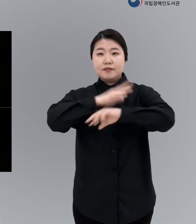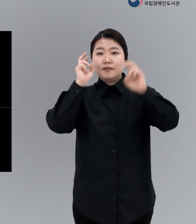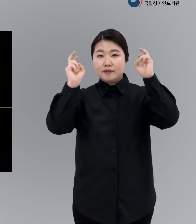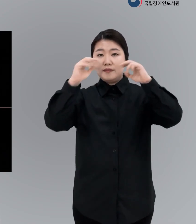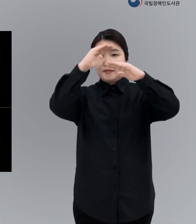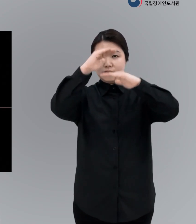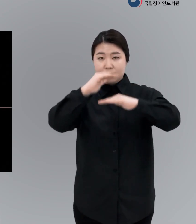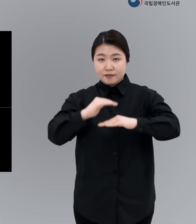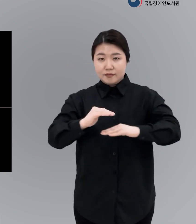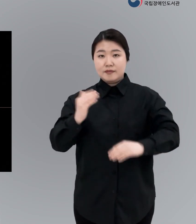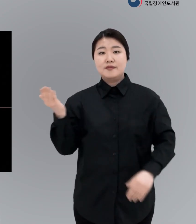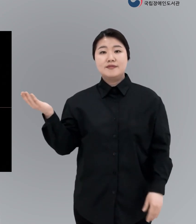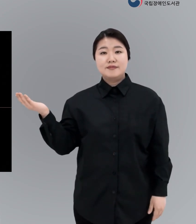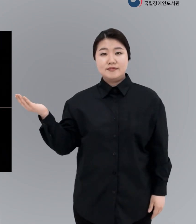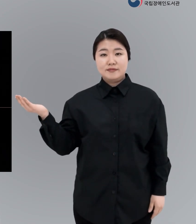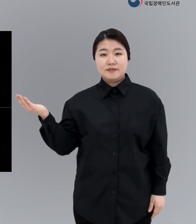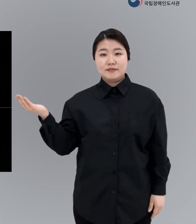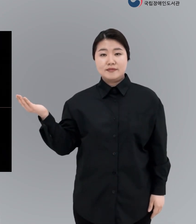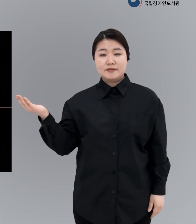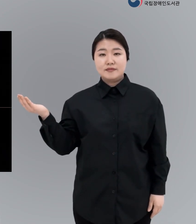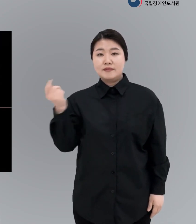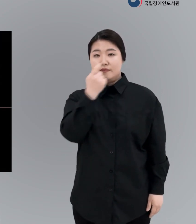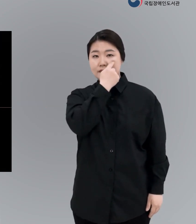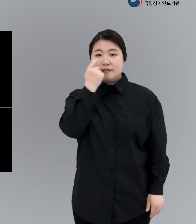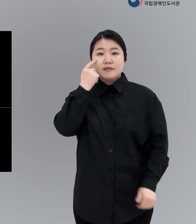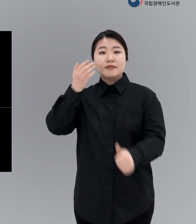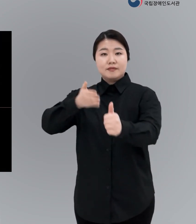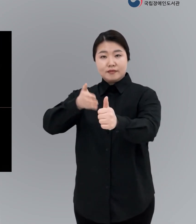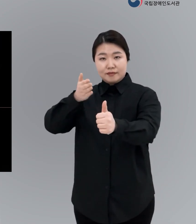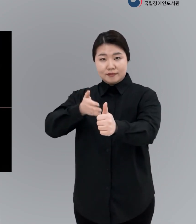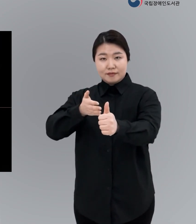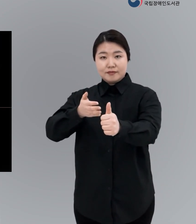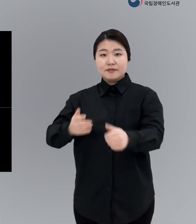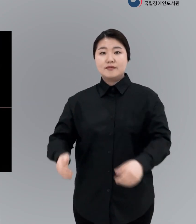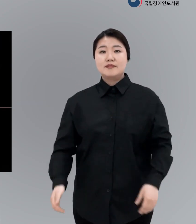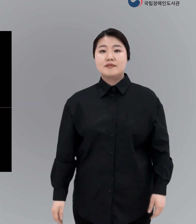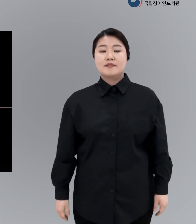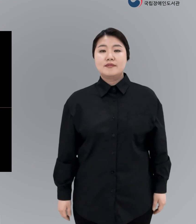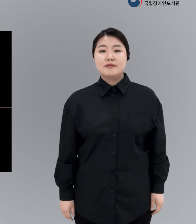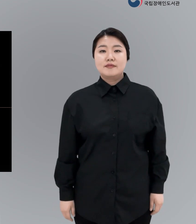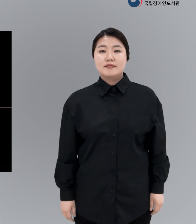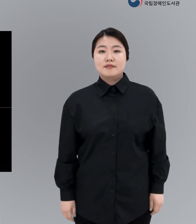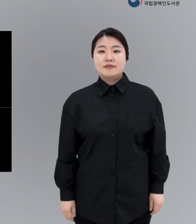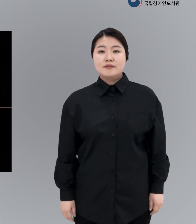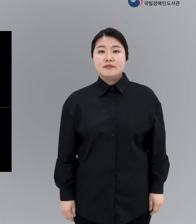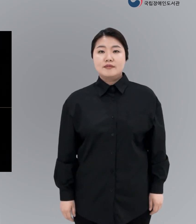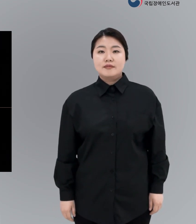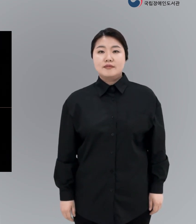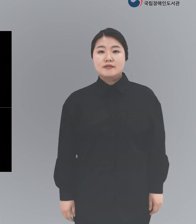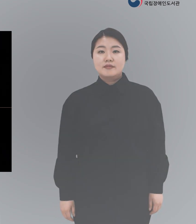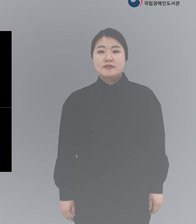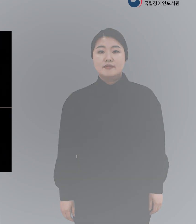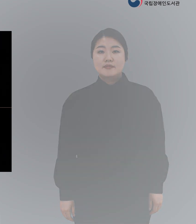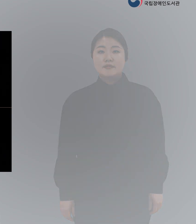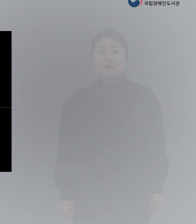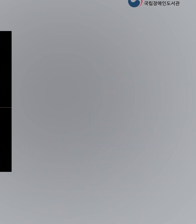저자 캐서린 벨턴. 출판사 열린 책들.